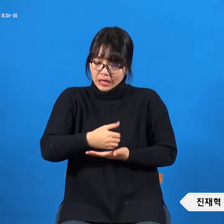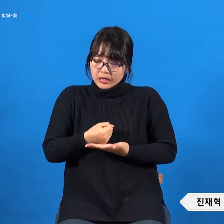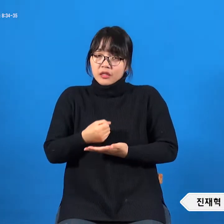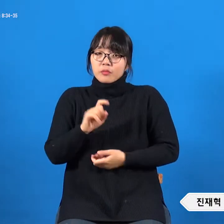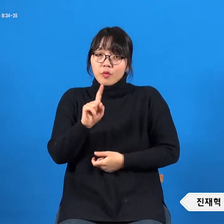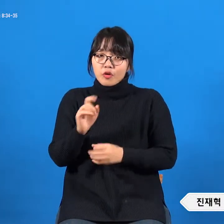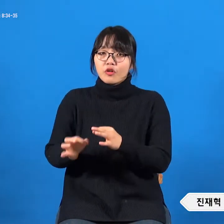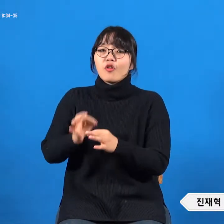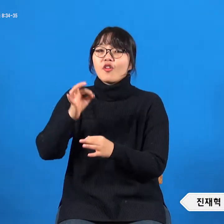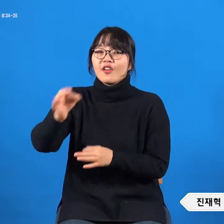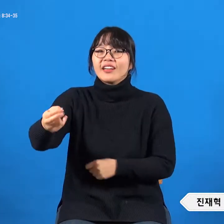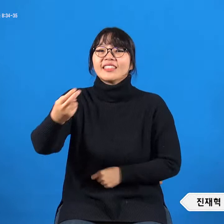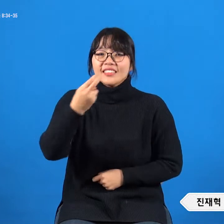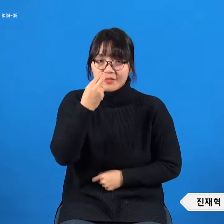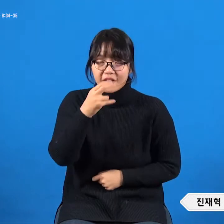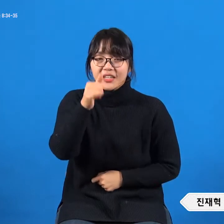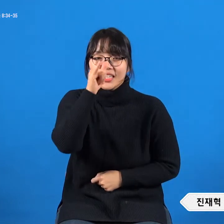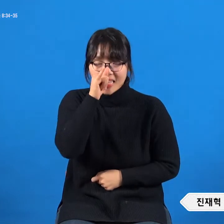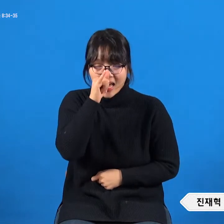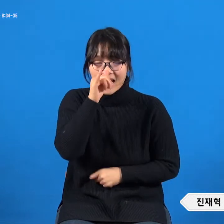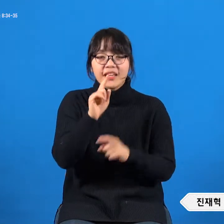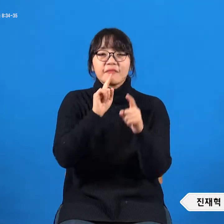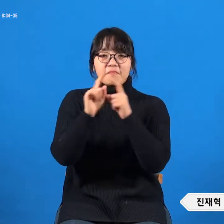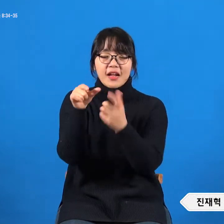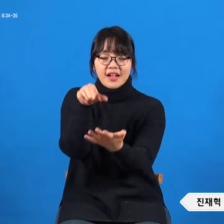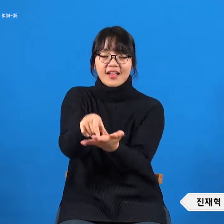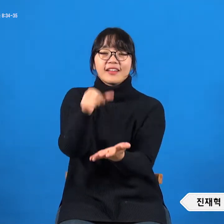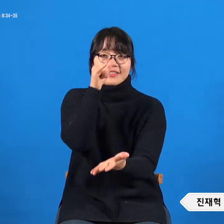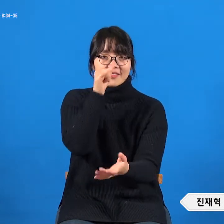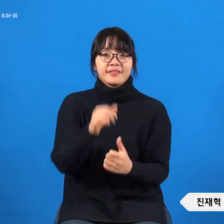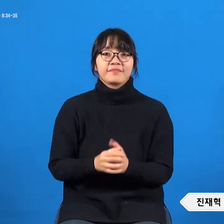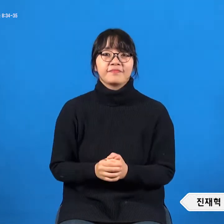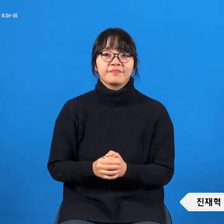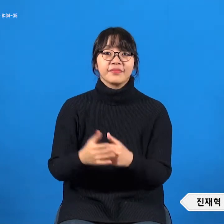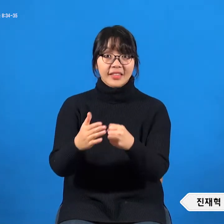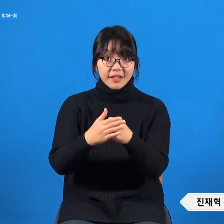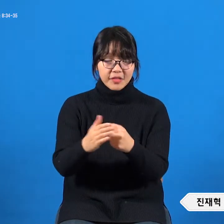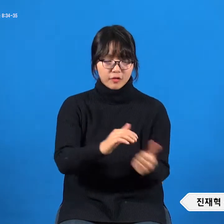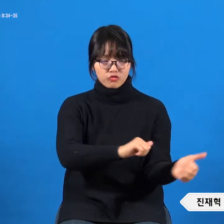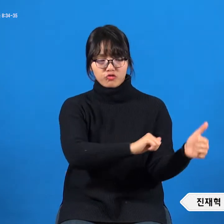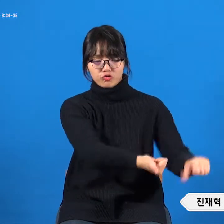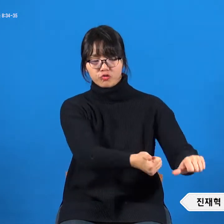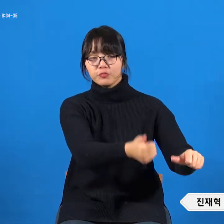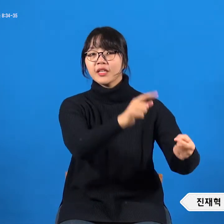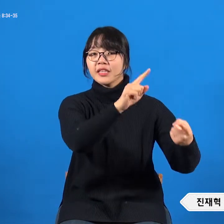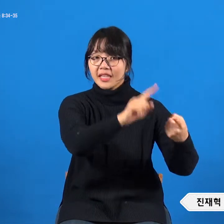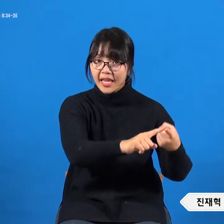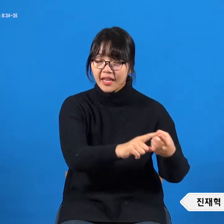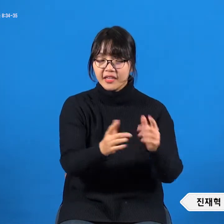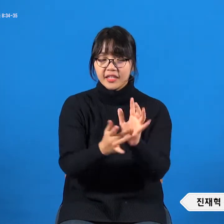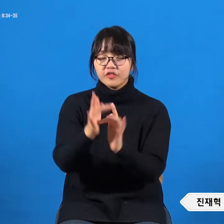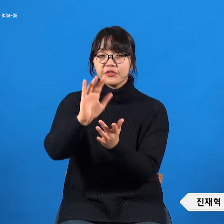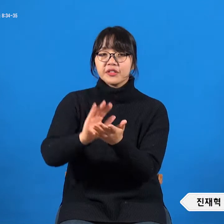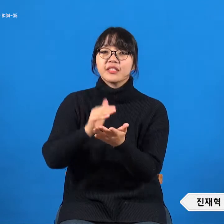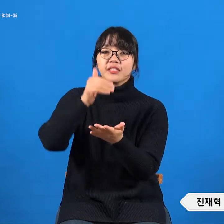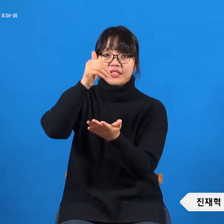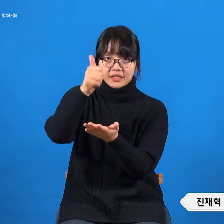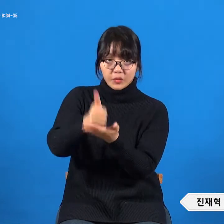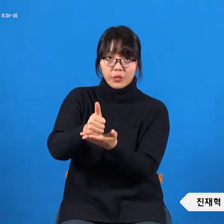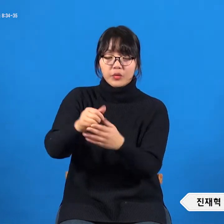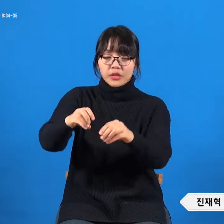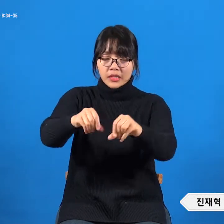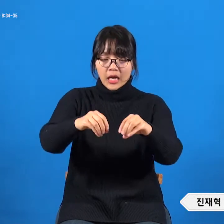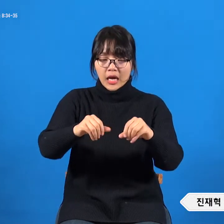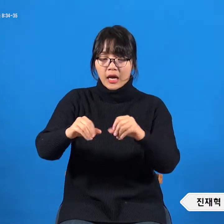영원한 생명을 성경은 말씀하고 있습니다. 그래서 이 죽음을 위하여 예수 그리스도께서